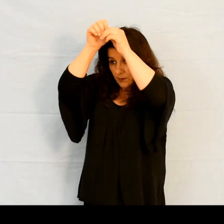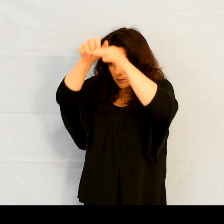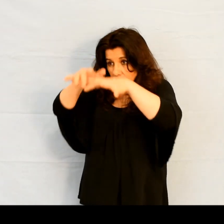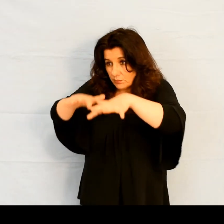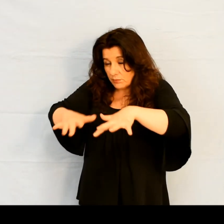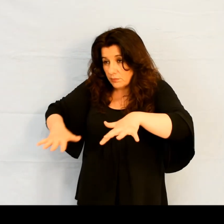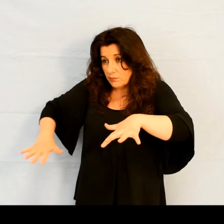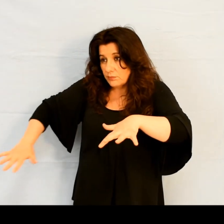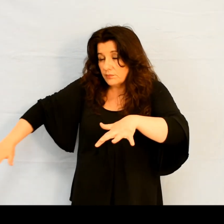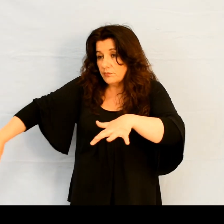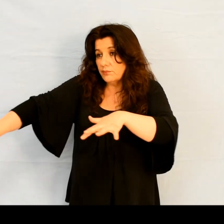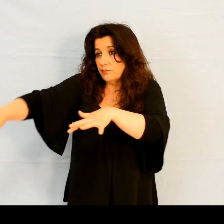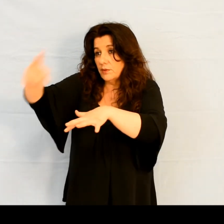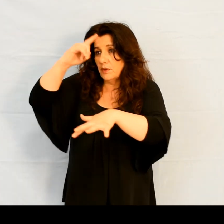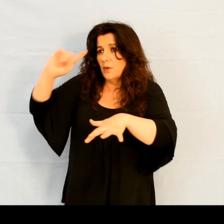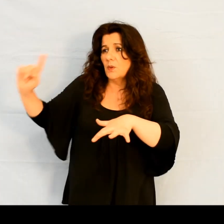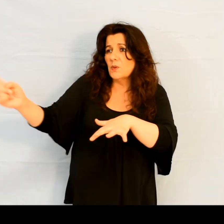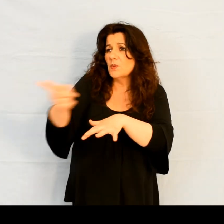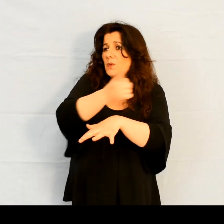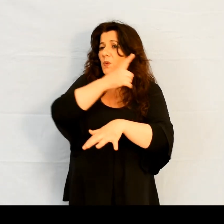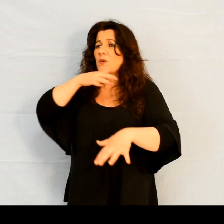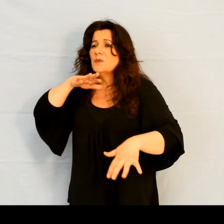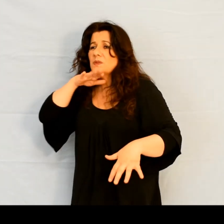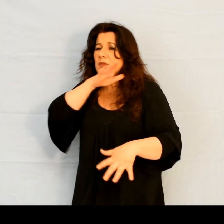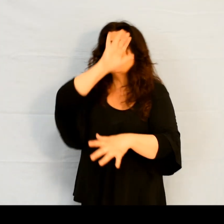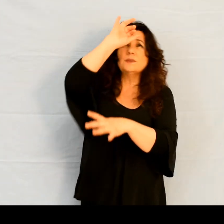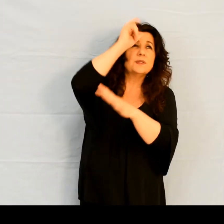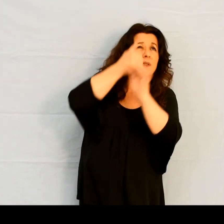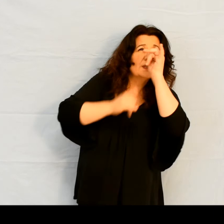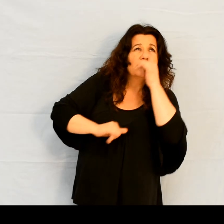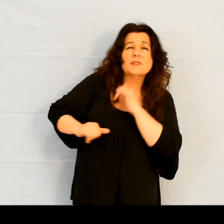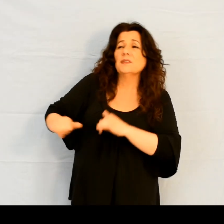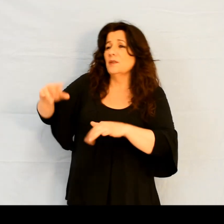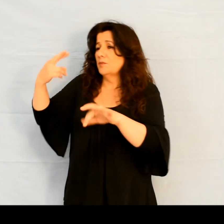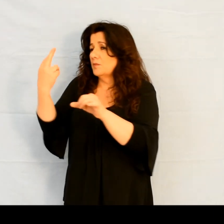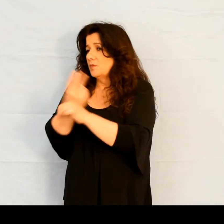toutes vos souillures, de toutes vos idoles, je vous purifierai.